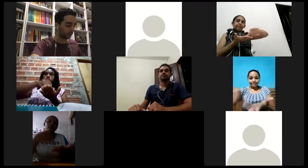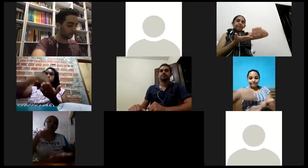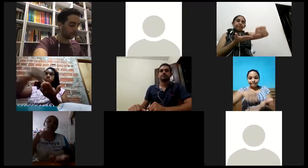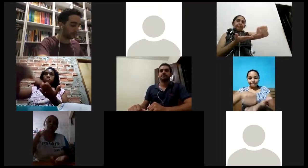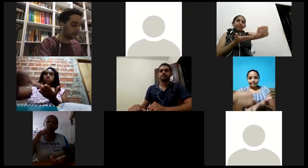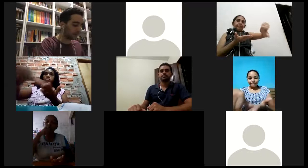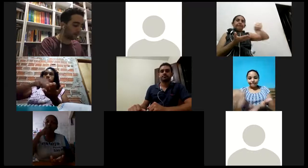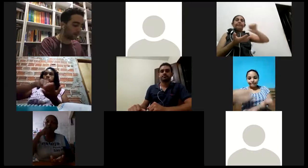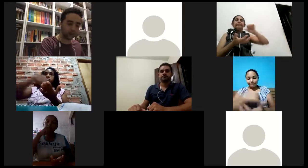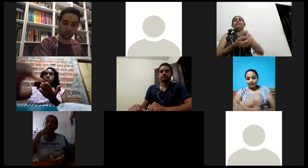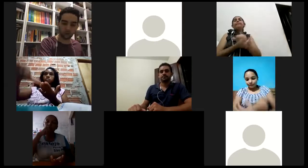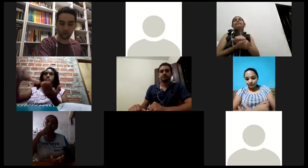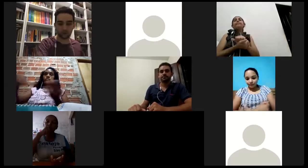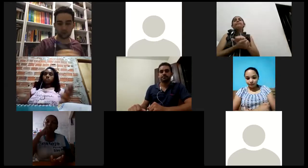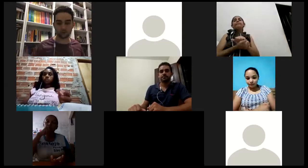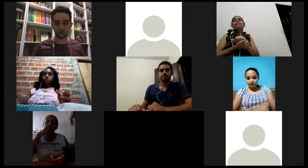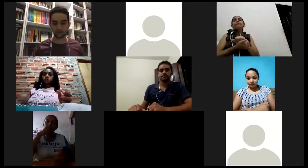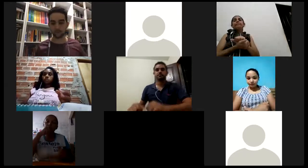Isso. Apontador.